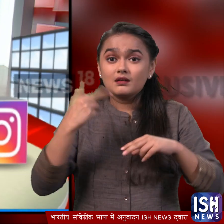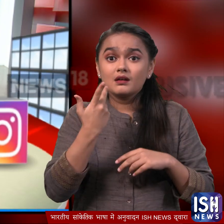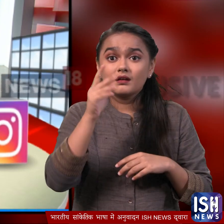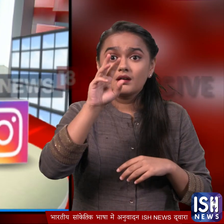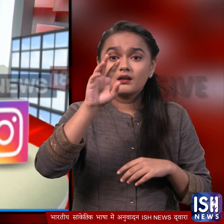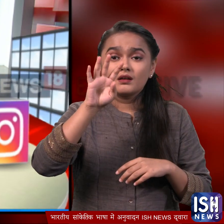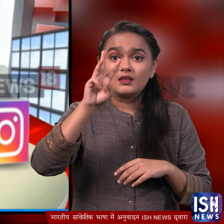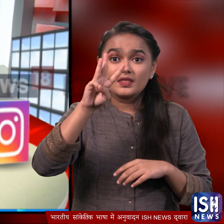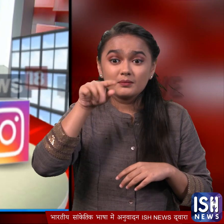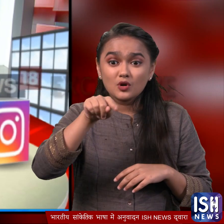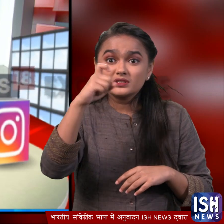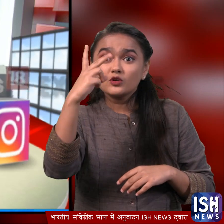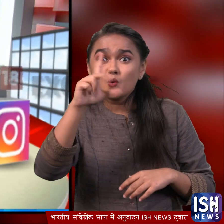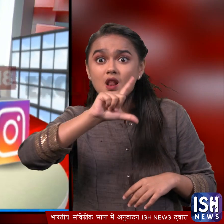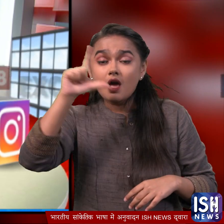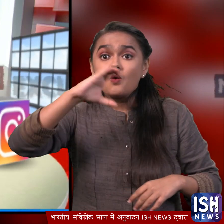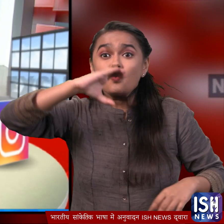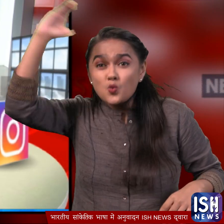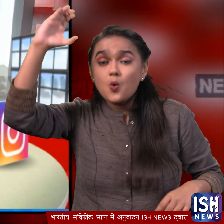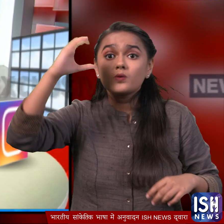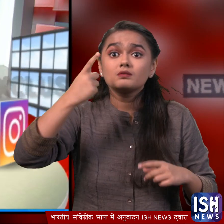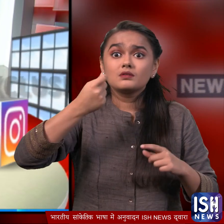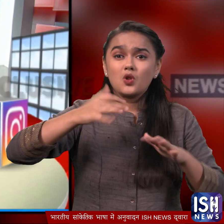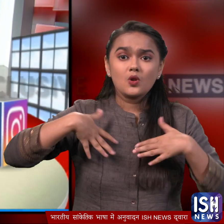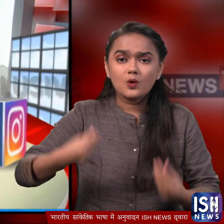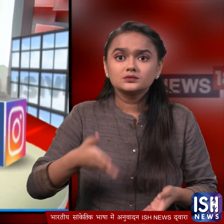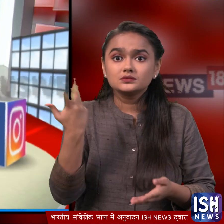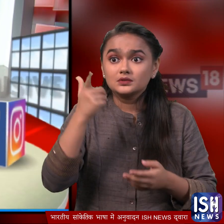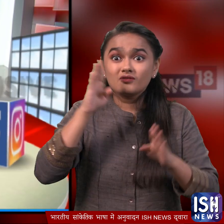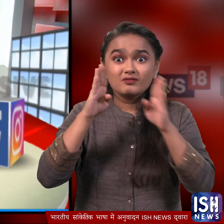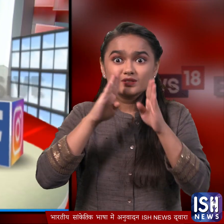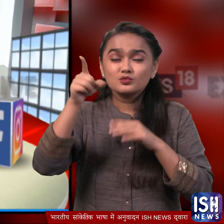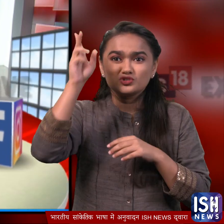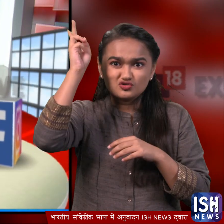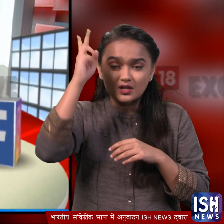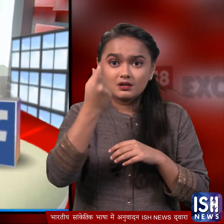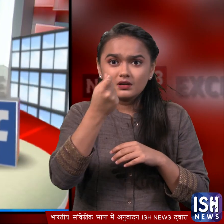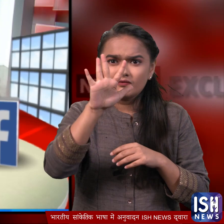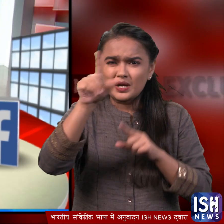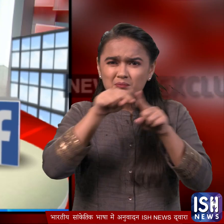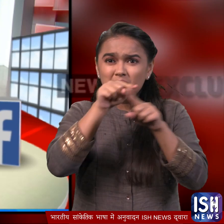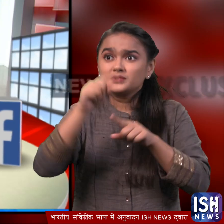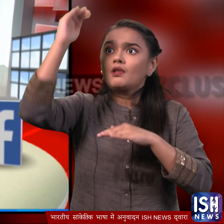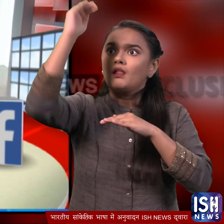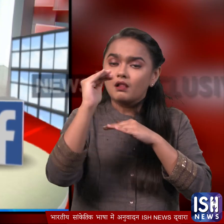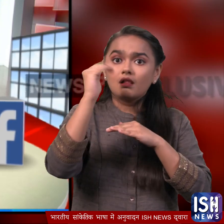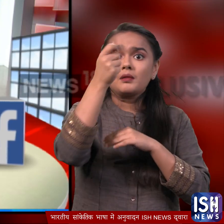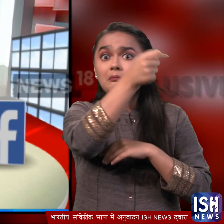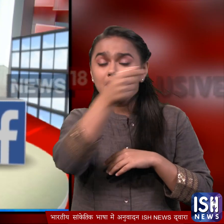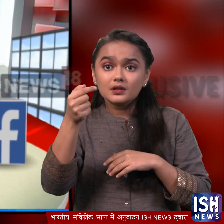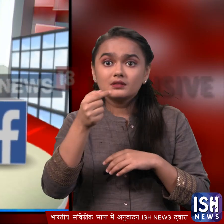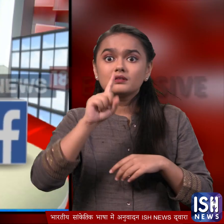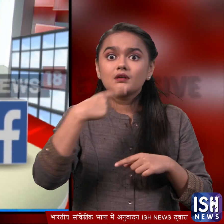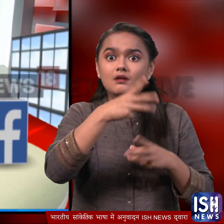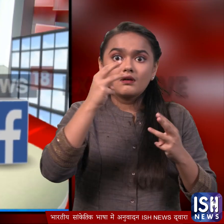करीब $4.25 लाख करोड़ रुपए का नुकसान हो गया, क्योंकि इस खबर के सामने आते ही फेसबुक के शेयर करीब 5% तक लुढ़क गए, जिसका